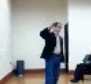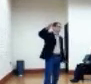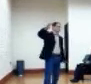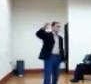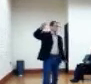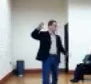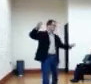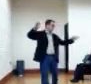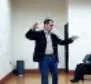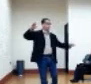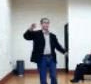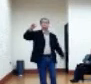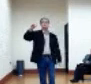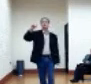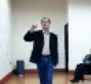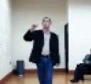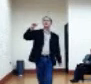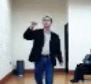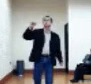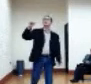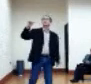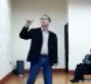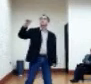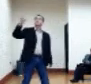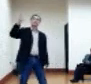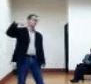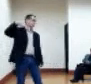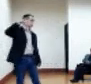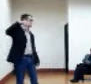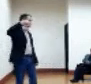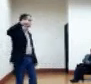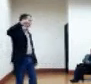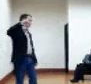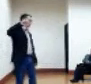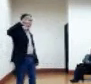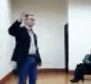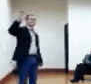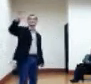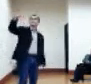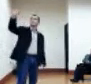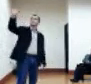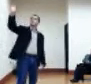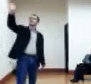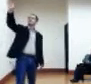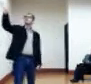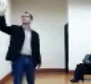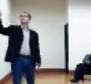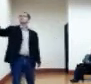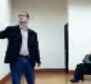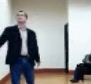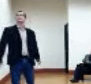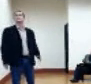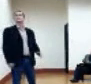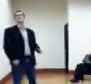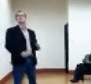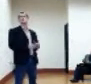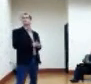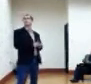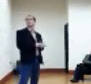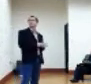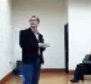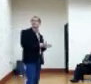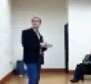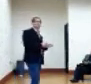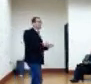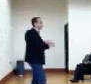semestre, pero quedaron limitaciones. Eso me hizo presentar un artículo que se publicó en Avance número 8, donde ya